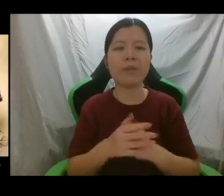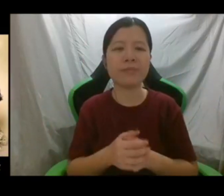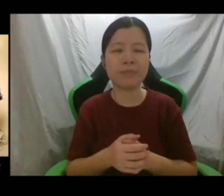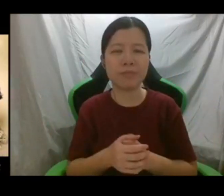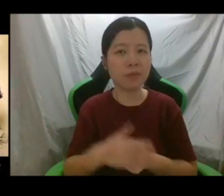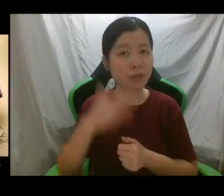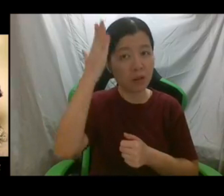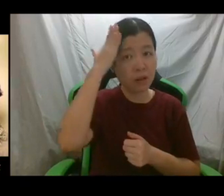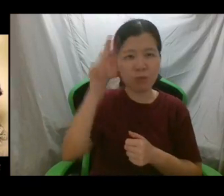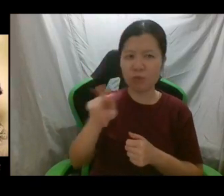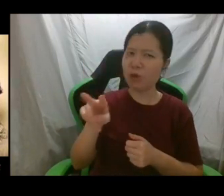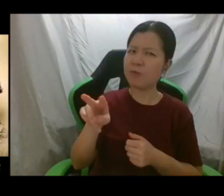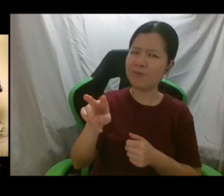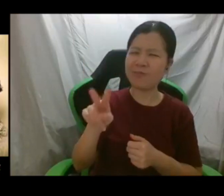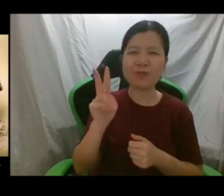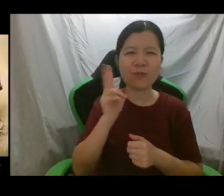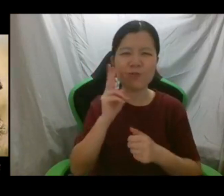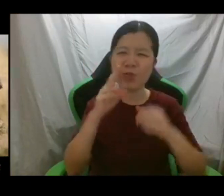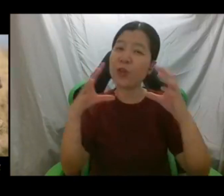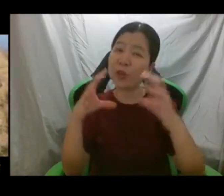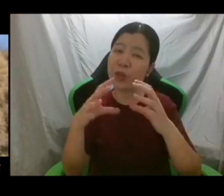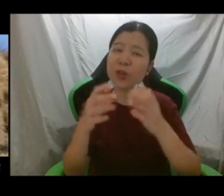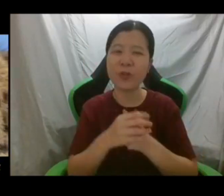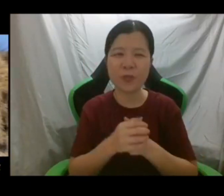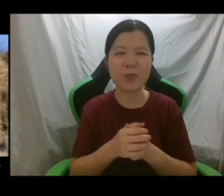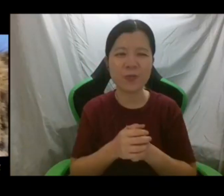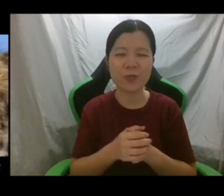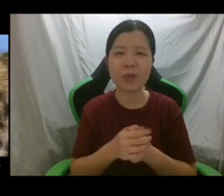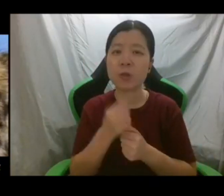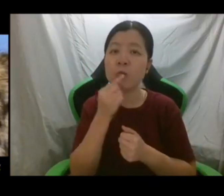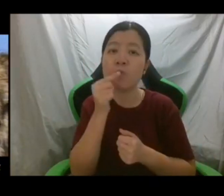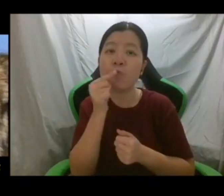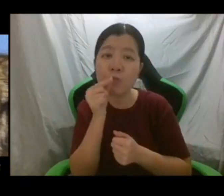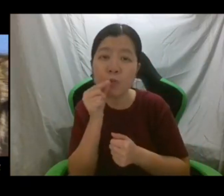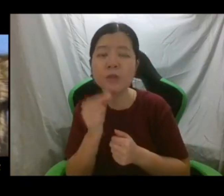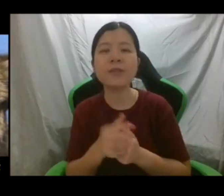頭睇起嚟比較細，嘴巴比較短，